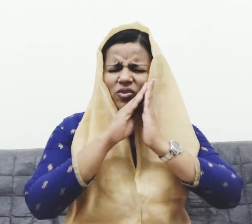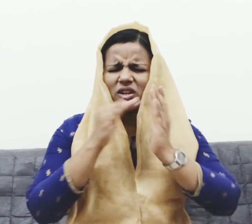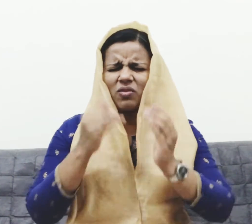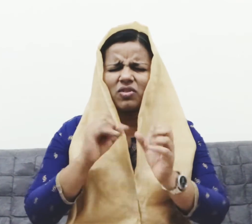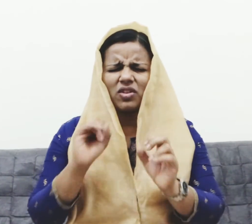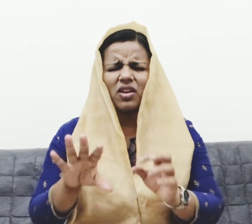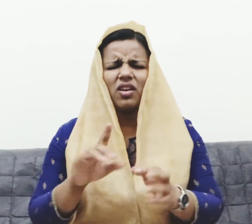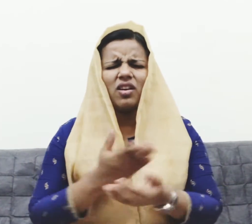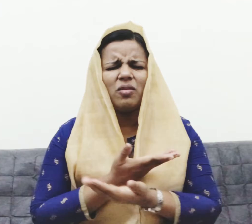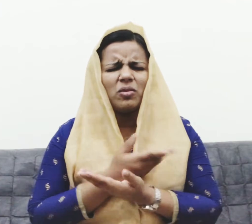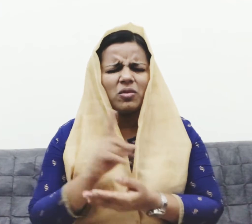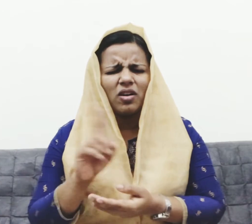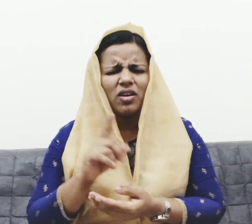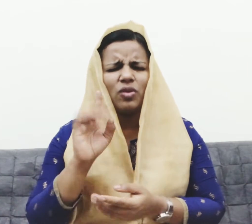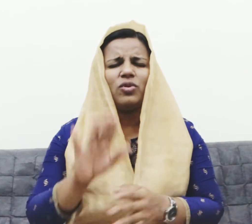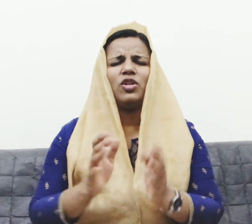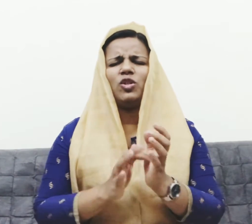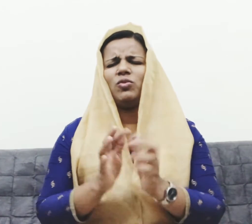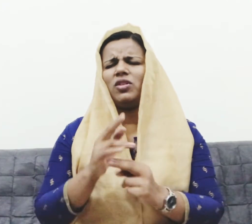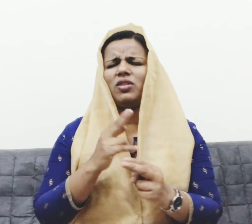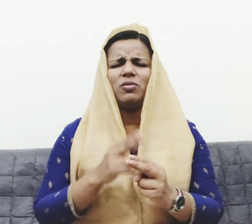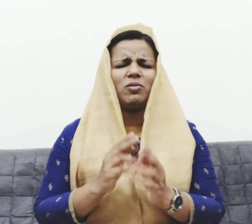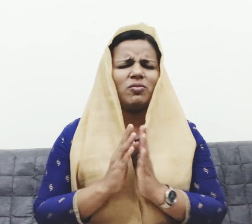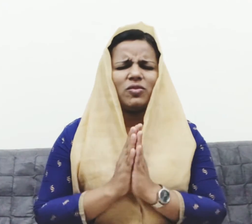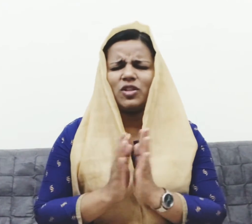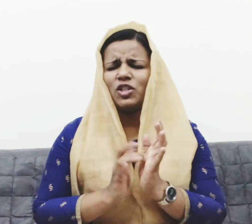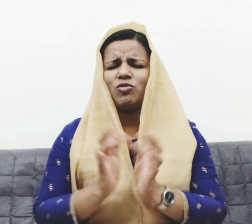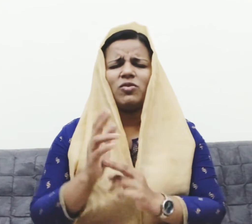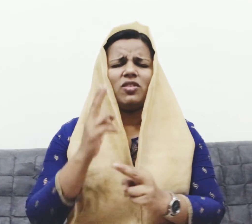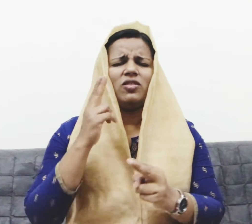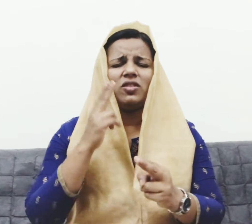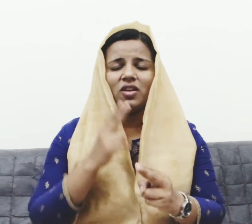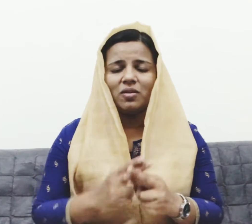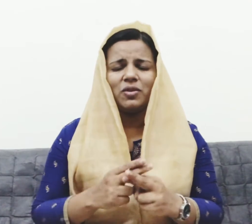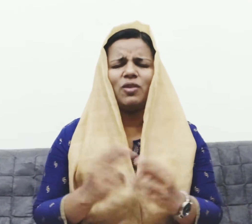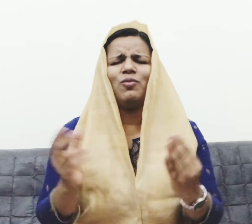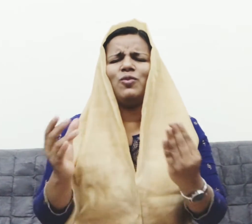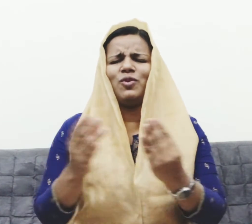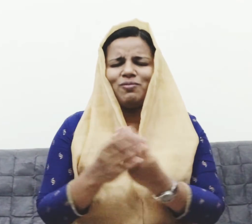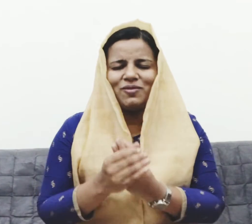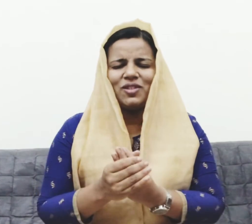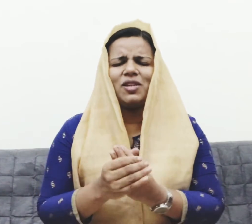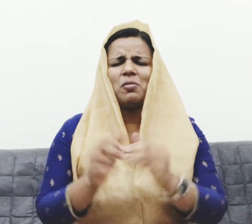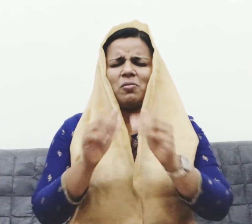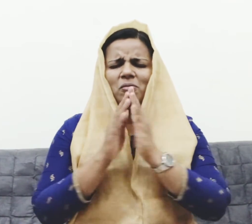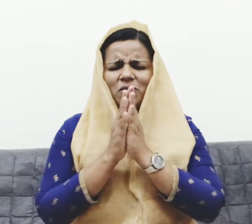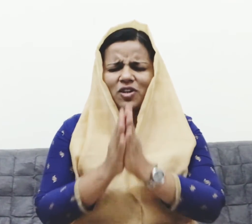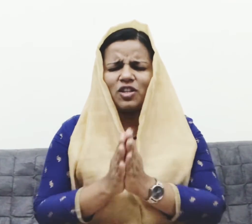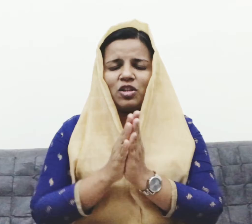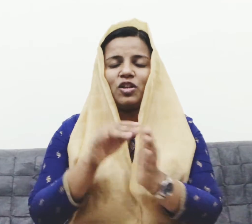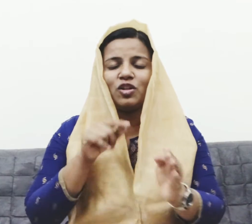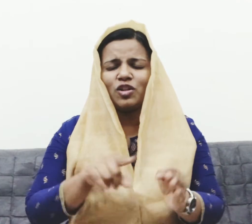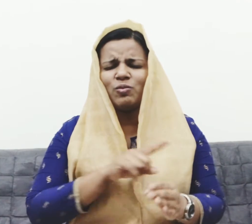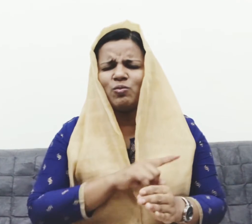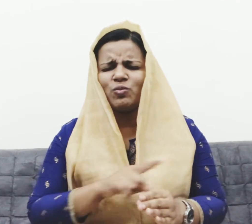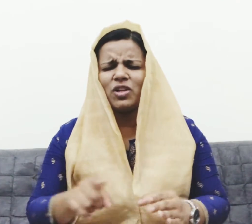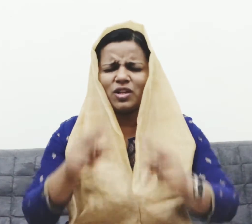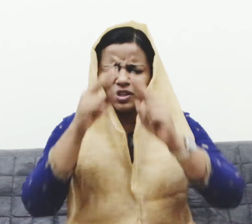ഉറക്കം വരാതിരിക്കുന്ന പ്രിയപ്പെട്ടവർക്ക് വേണ്ടി പ്രാർത്ഥിക്കുന്നു. കഥാവേ, ഇന്ന് ഞാൻ യേശുവിൻ്റെ നാമത്തിൽ ഞങ്ങൾ ഒരുമിച്ച് ഇവർക്ക് വേണ്ടി പ്രാർത്ഥിക്കുന്നു. ഇന്ന് മുതൽ